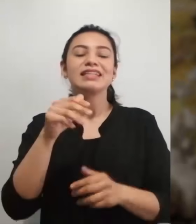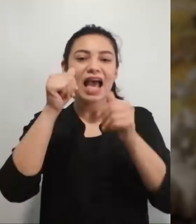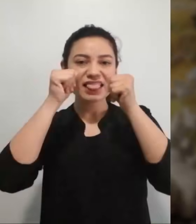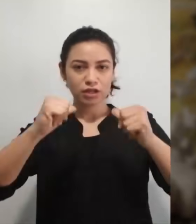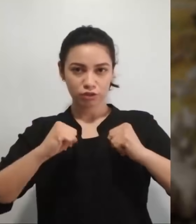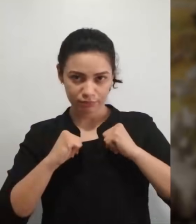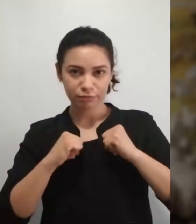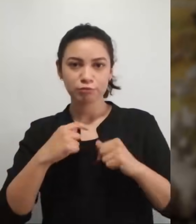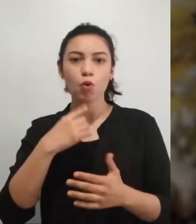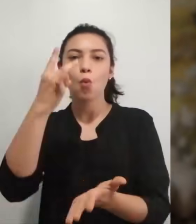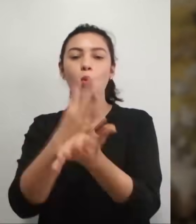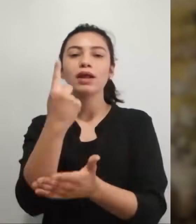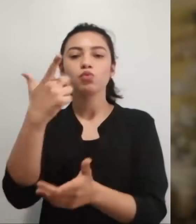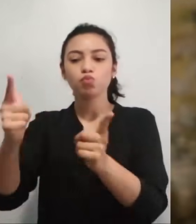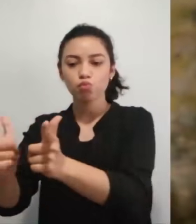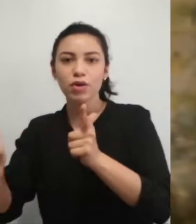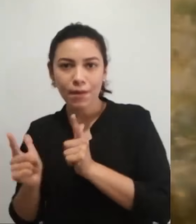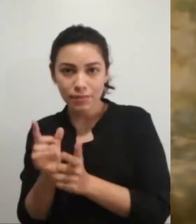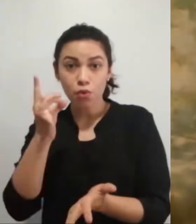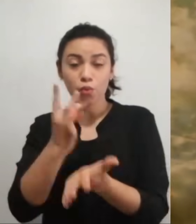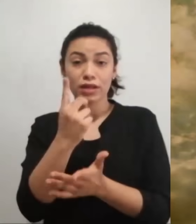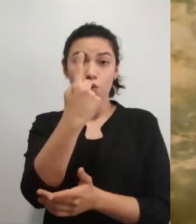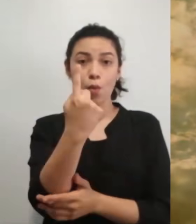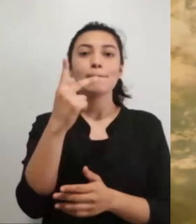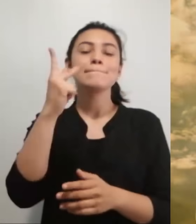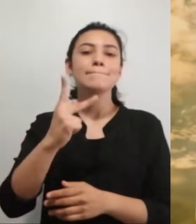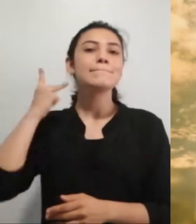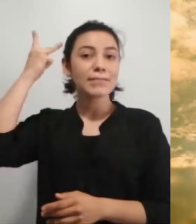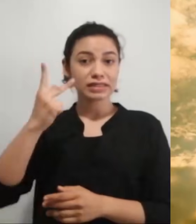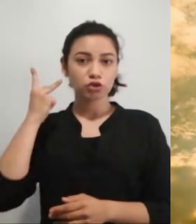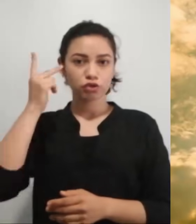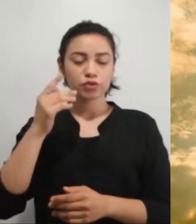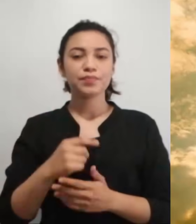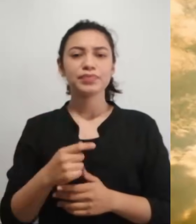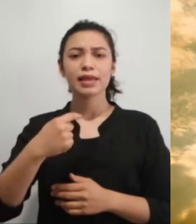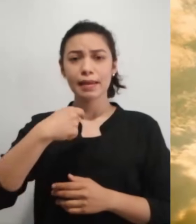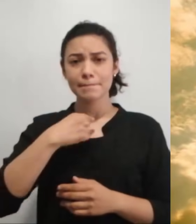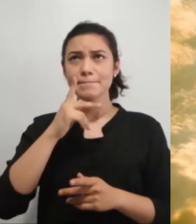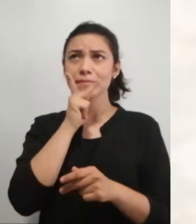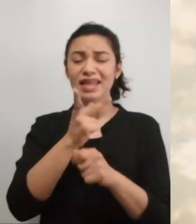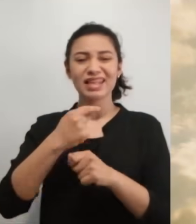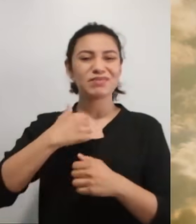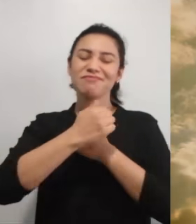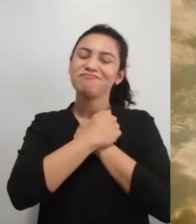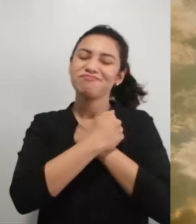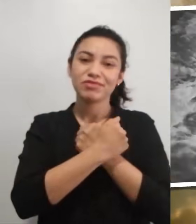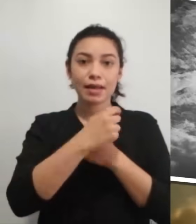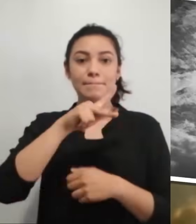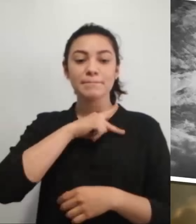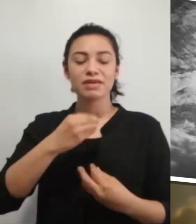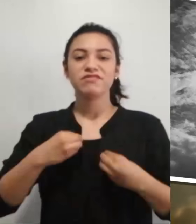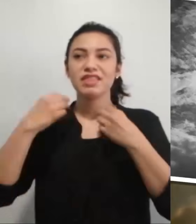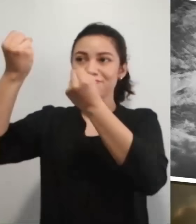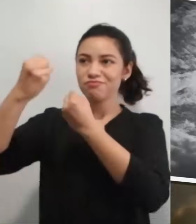ama porque doy mi vida para volverla a tomar. Nadie me la quita. Yo la doy porque quiero.